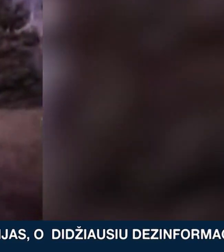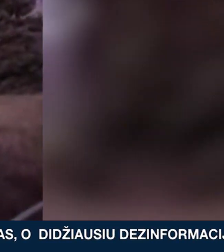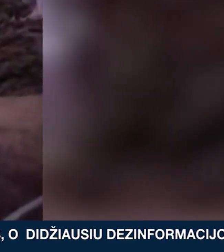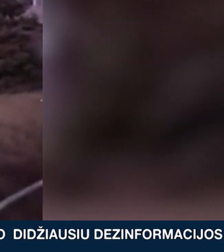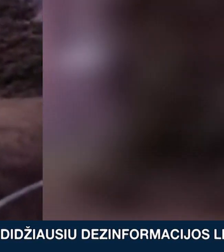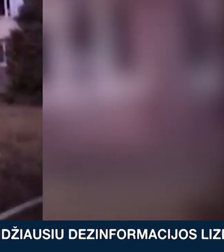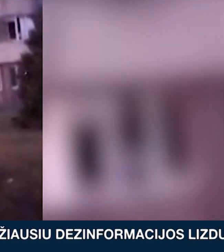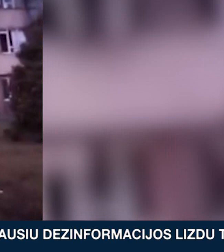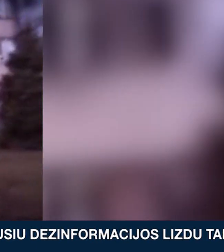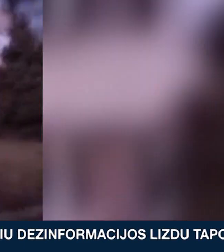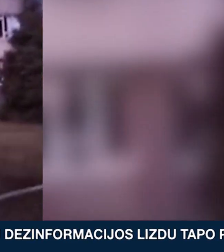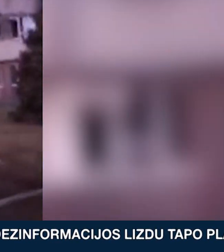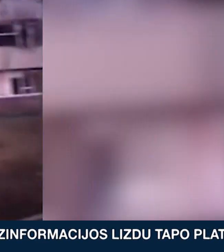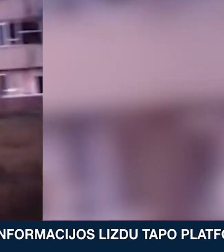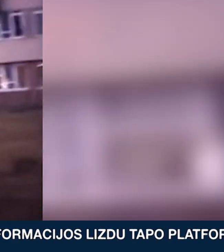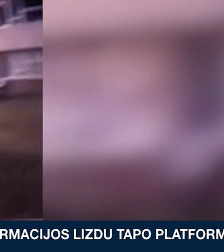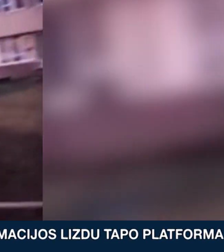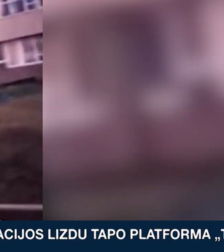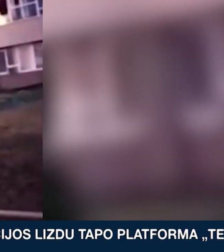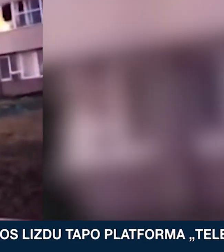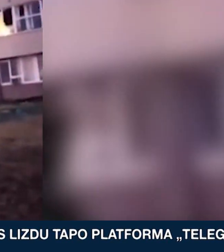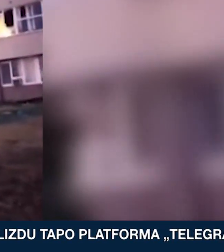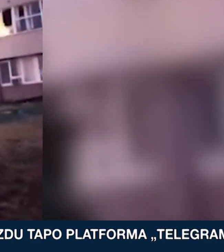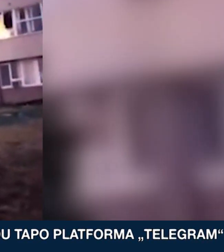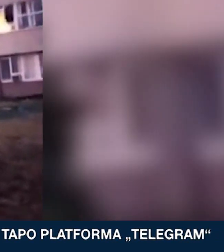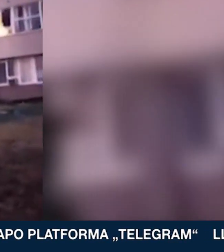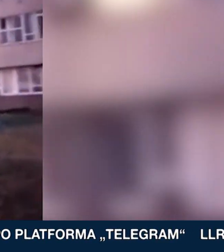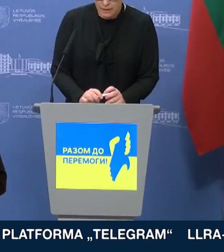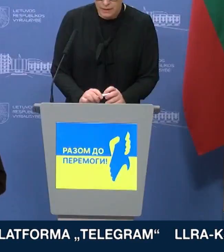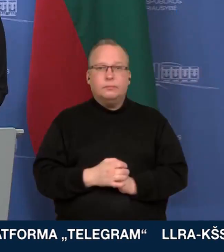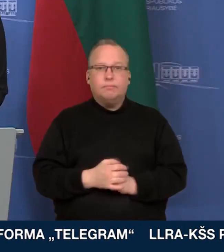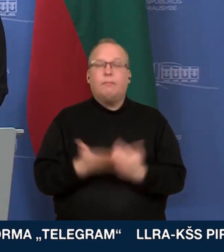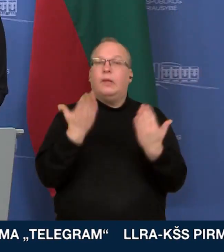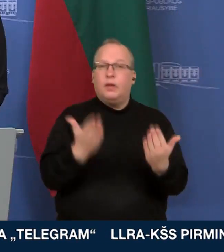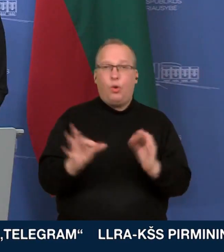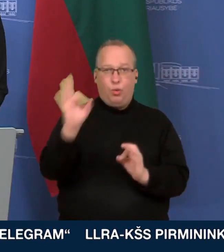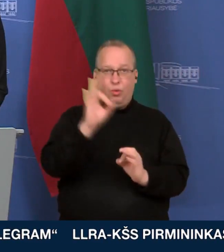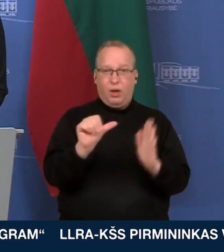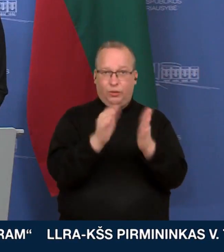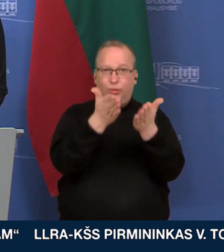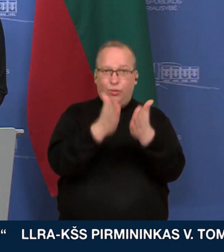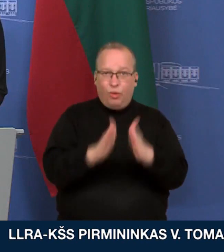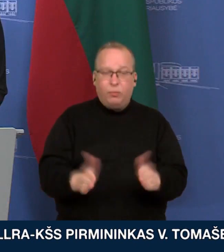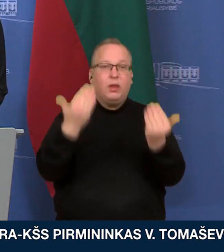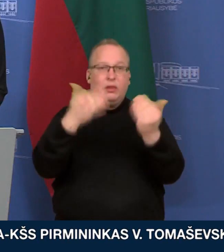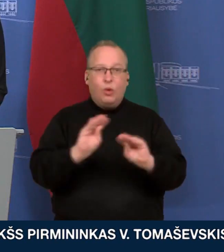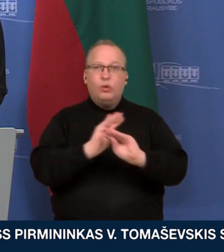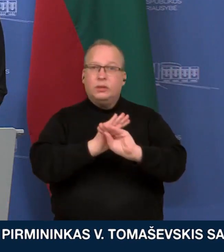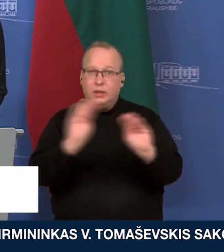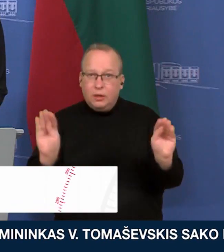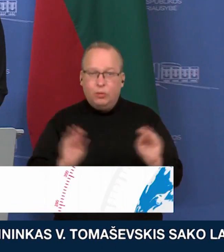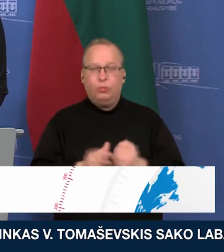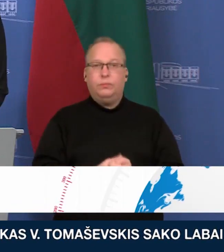sustikimo su Eurokomisaru atsakingu už vidaus rinkas Tieri Bretonu. Dėl atominės elektrinės jau šiek tiek minėjau, kad